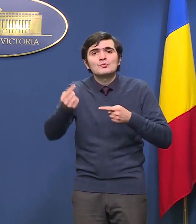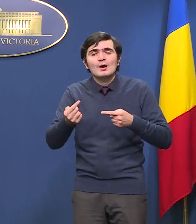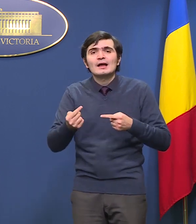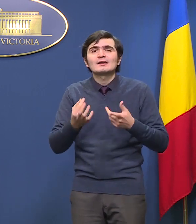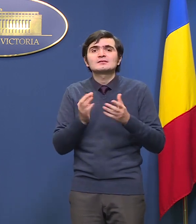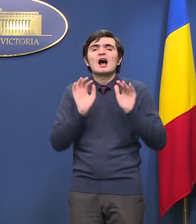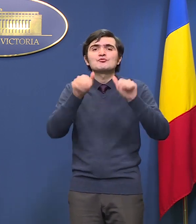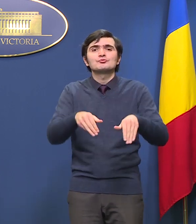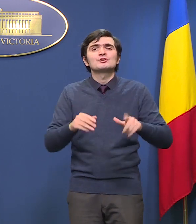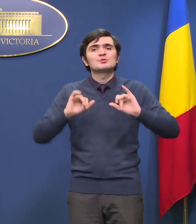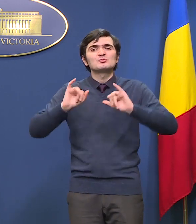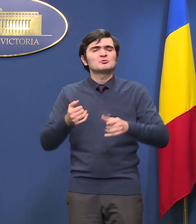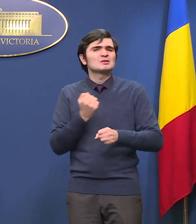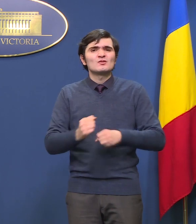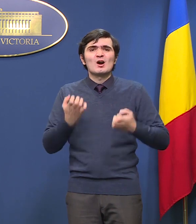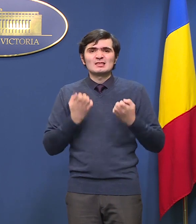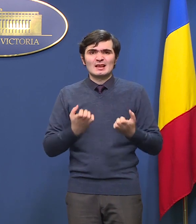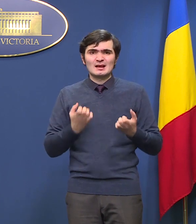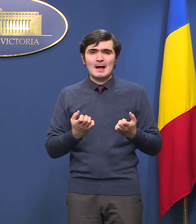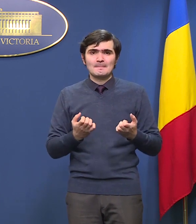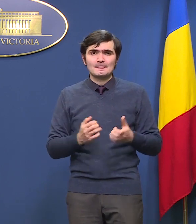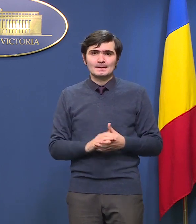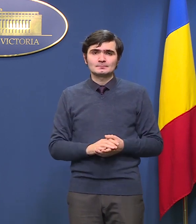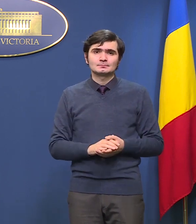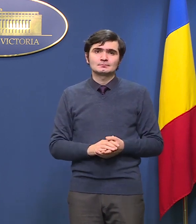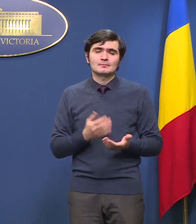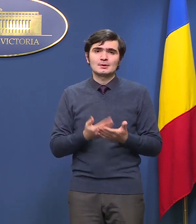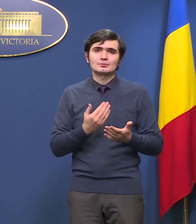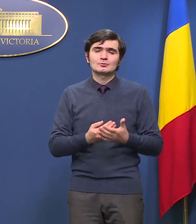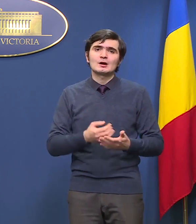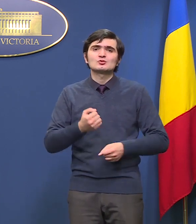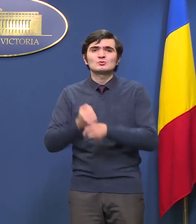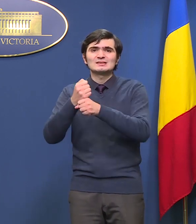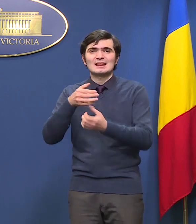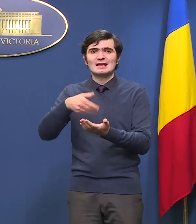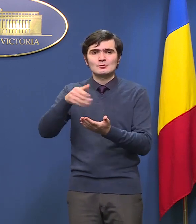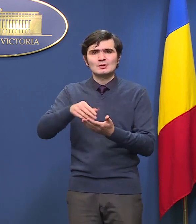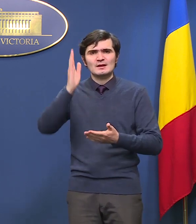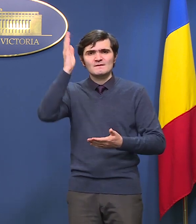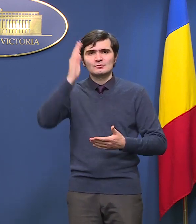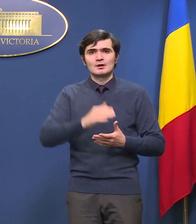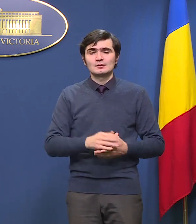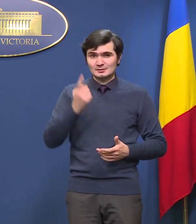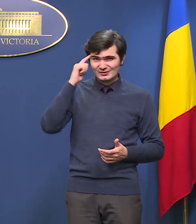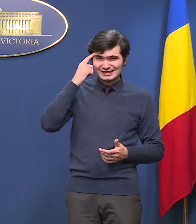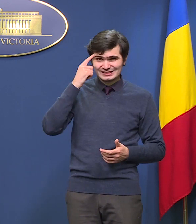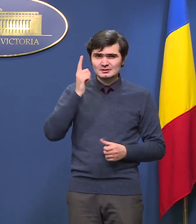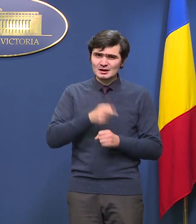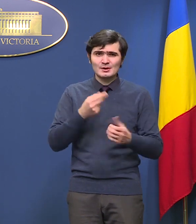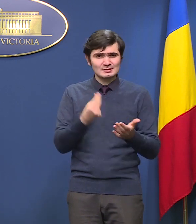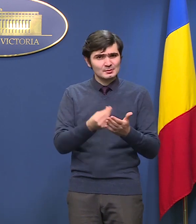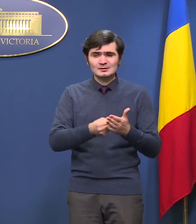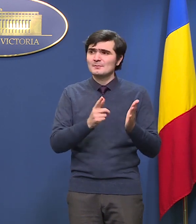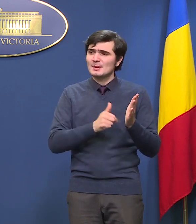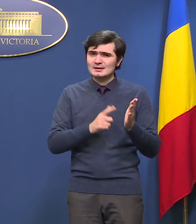într-o situație extrem de dificilă privitor la posibilitatea de a susține cheltuielile. Și aici gândiți-vă, pensiile trebuie plătite la